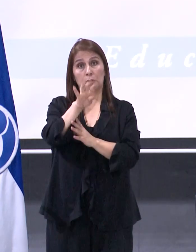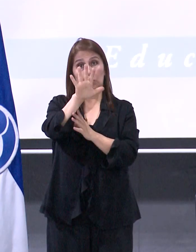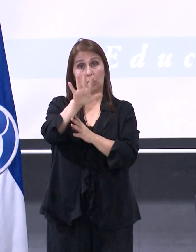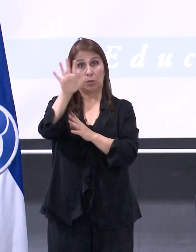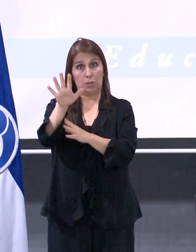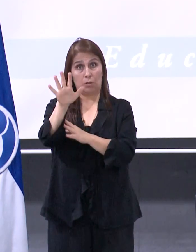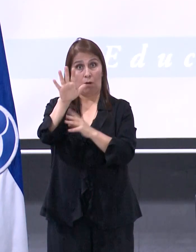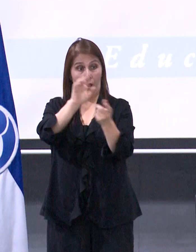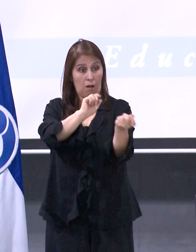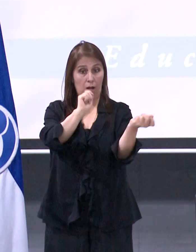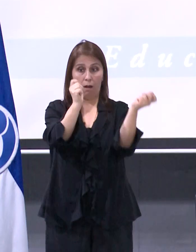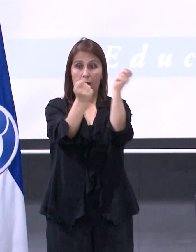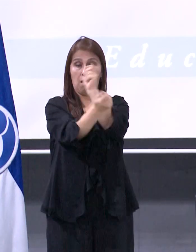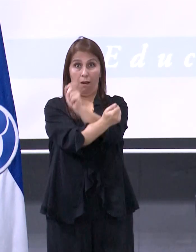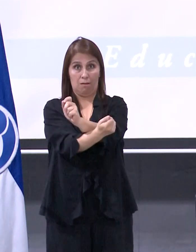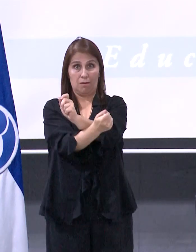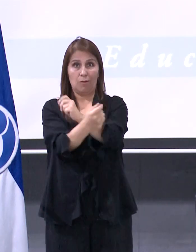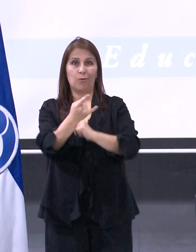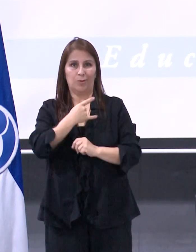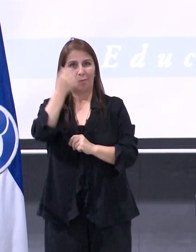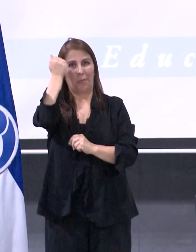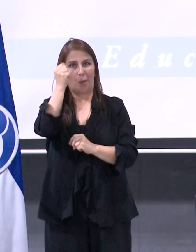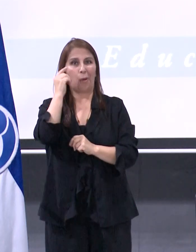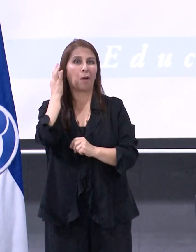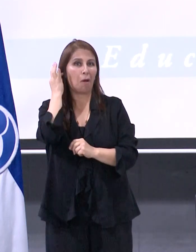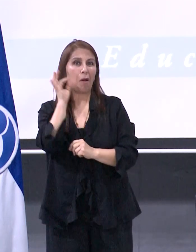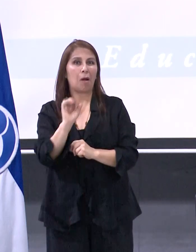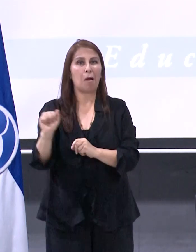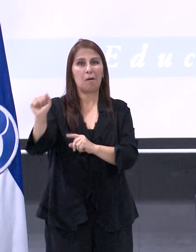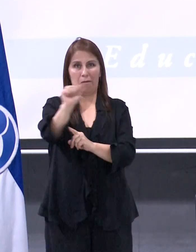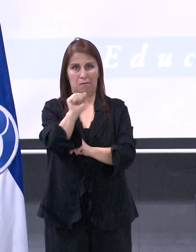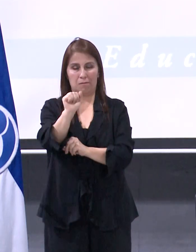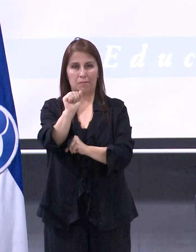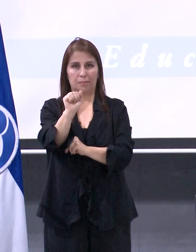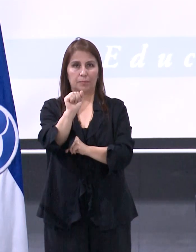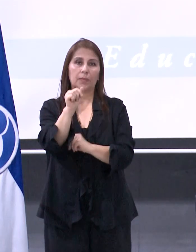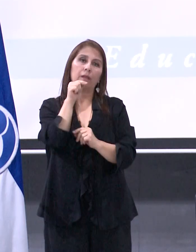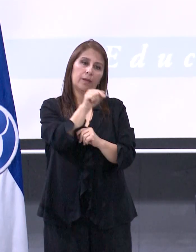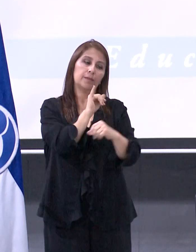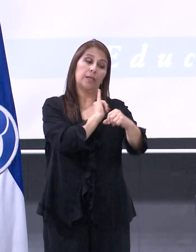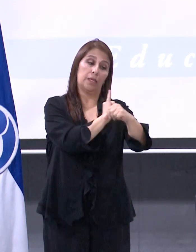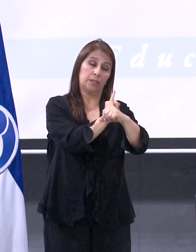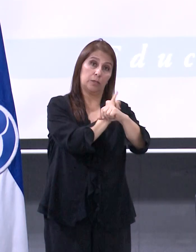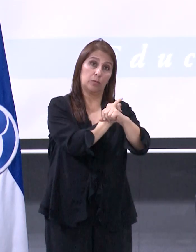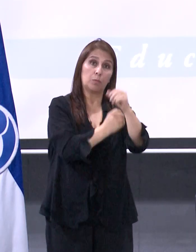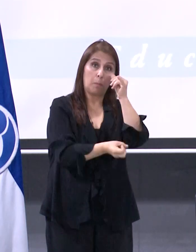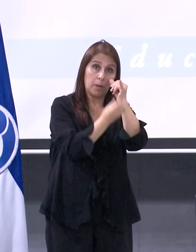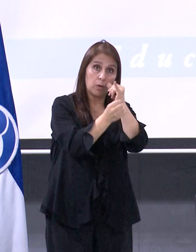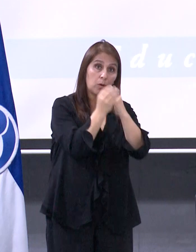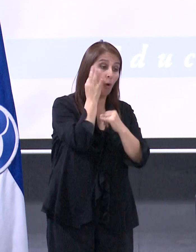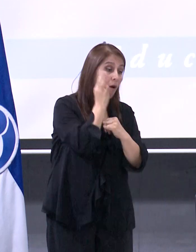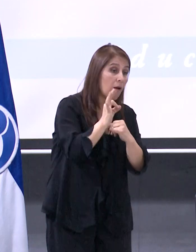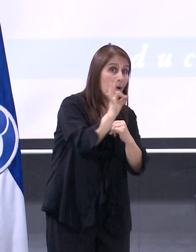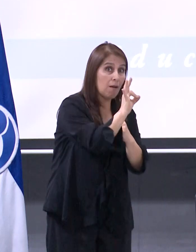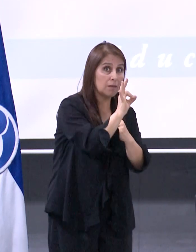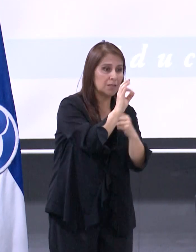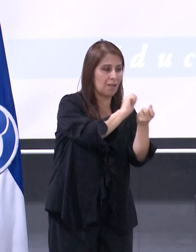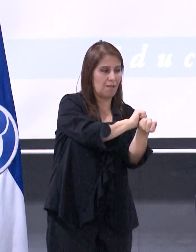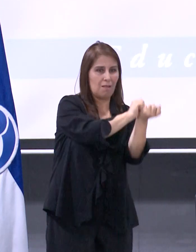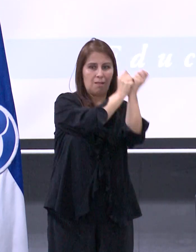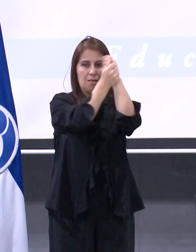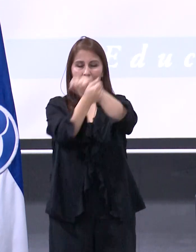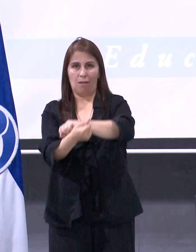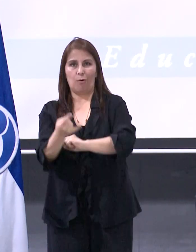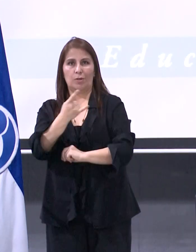transformar universidad periódica nacional femenina estoy hablando de listo pedagógico no cede para la señorita ésta se recoge esa